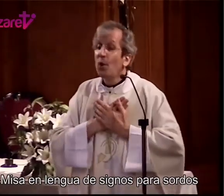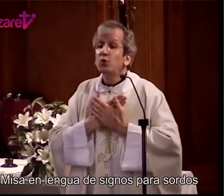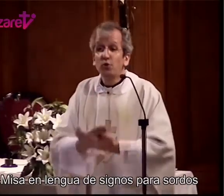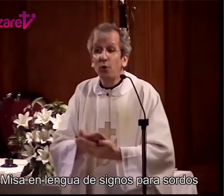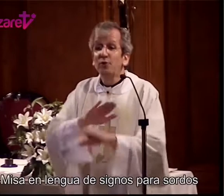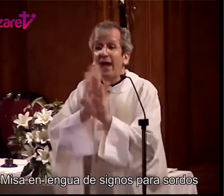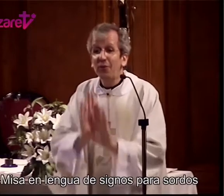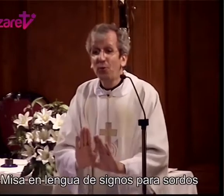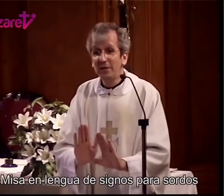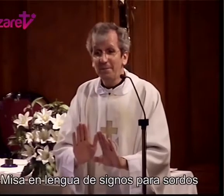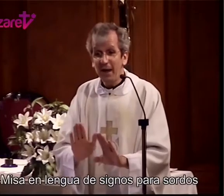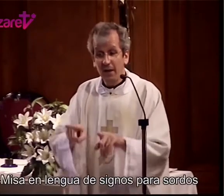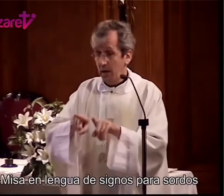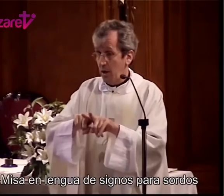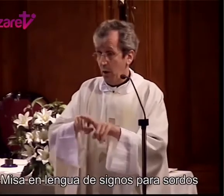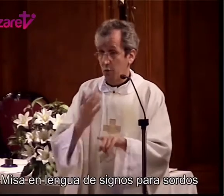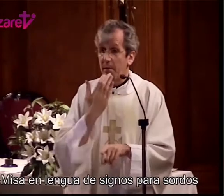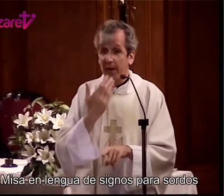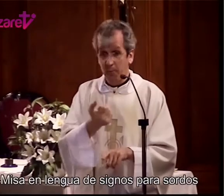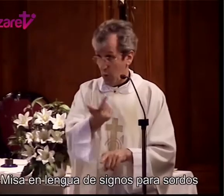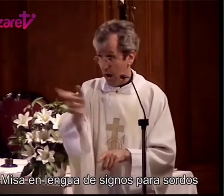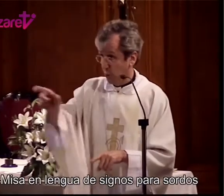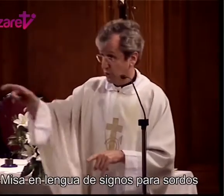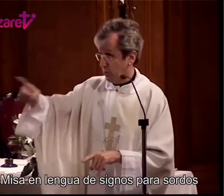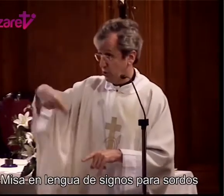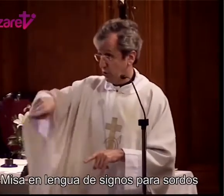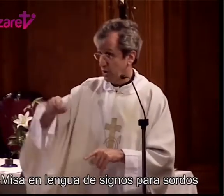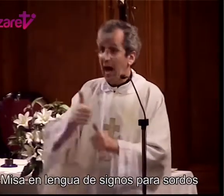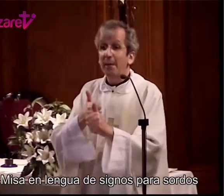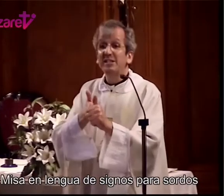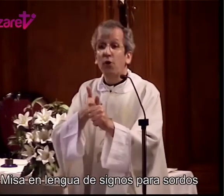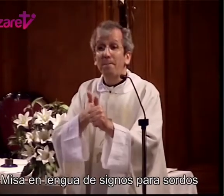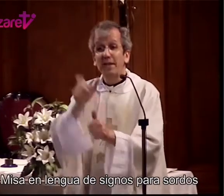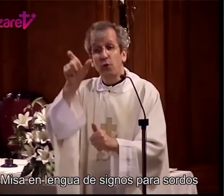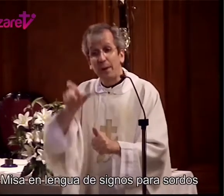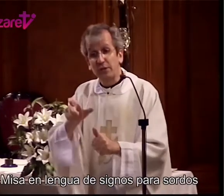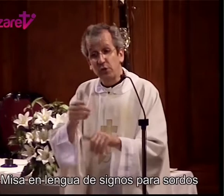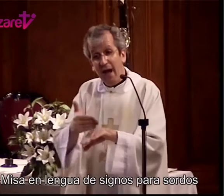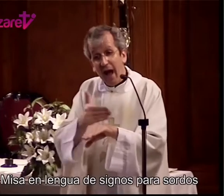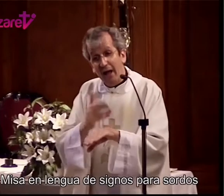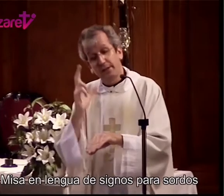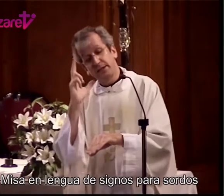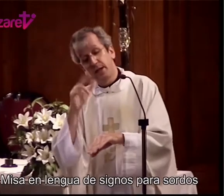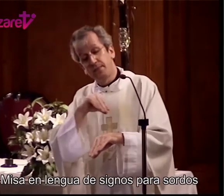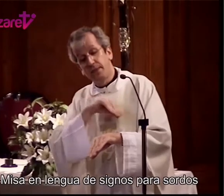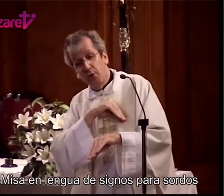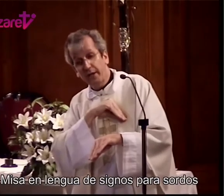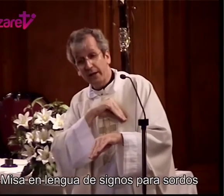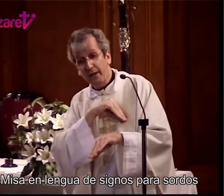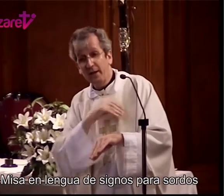Su voluntad última, igual como, por ejemplo, algunos de vosotros habéis acompañado a una persona antes de morir, y